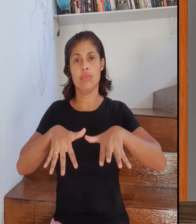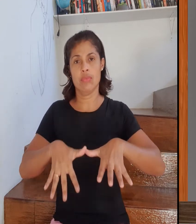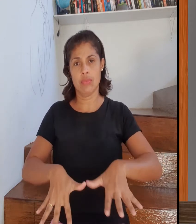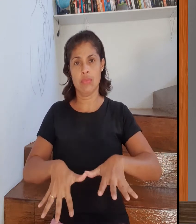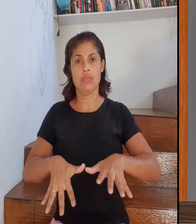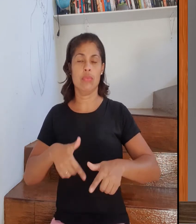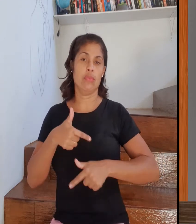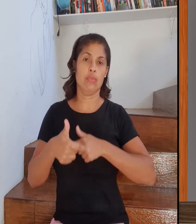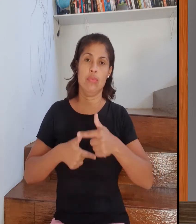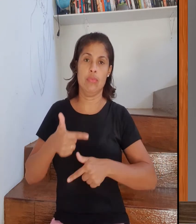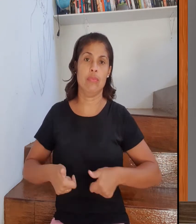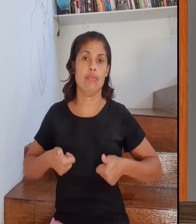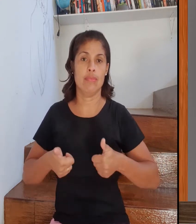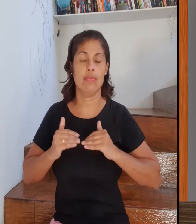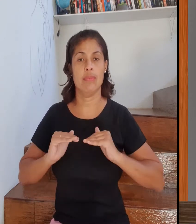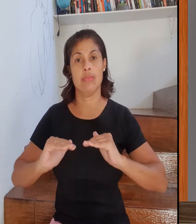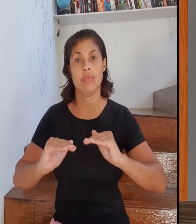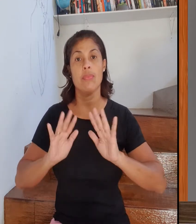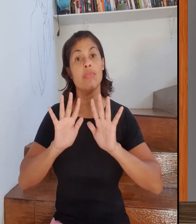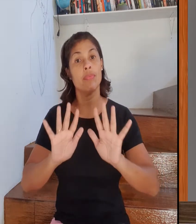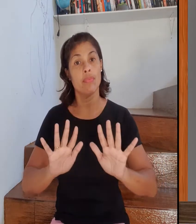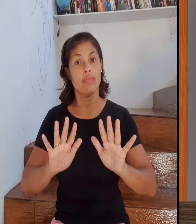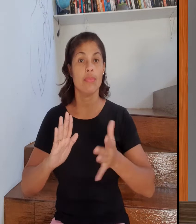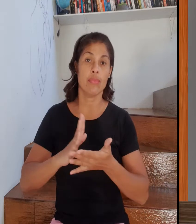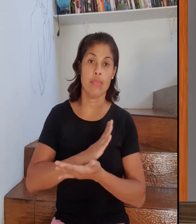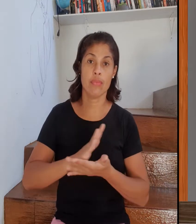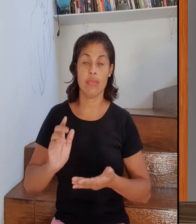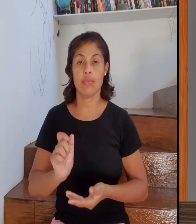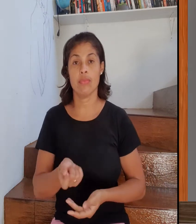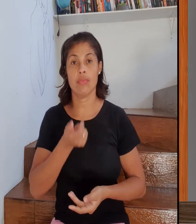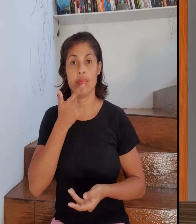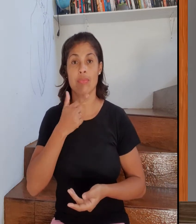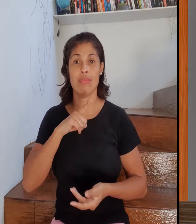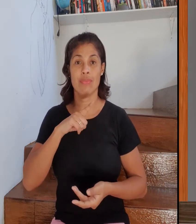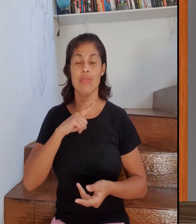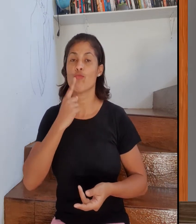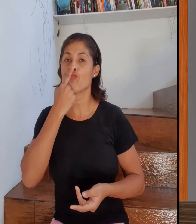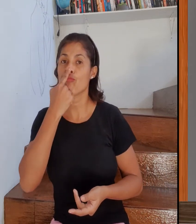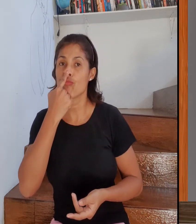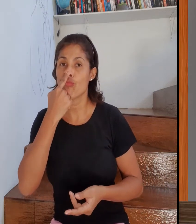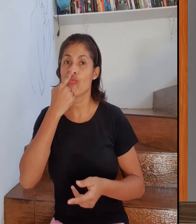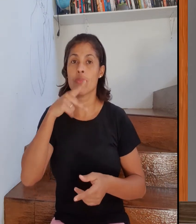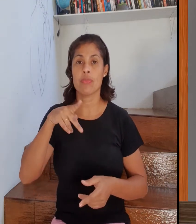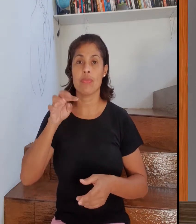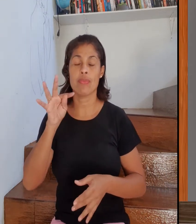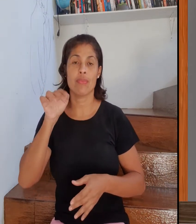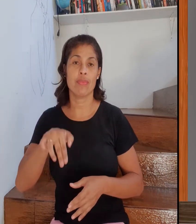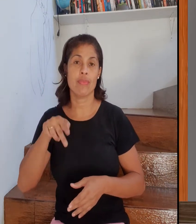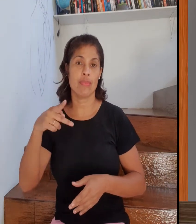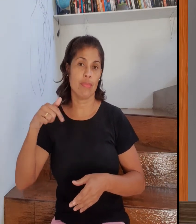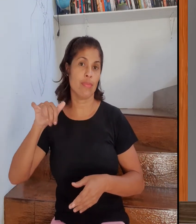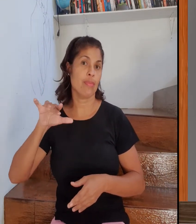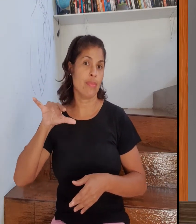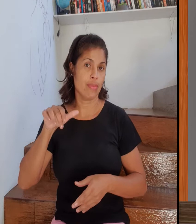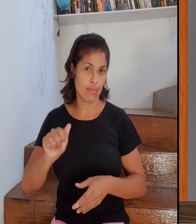e exercer o seu efeito. Entretanto, alguns medicamentos têm alta afinidade às proteínas do plasma,